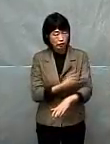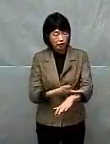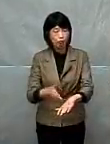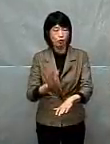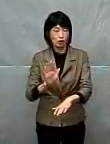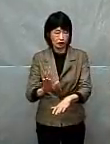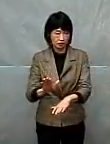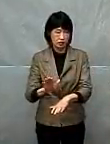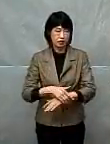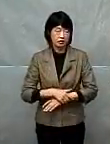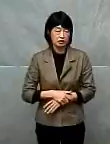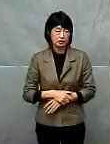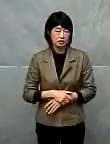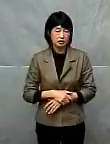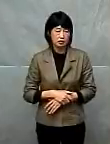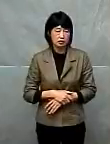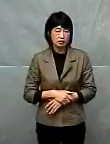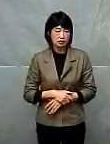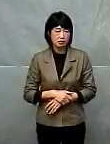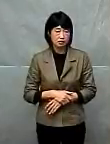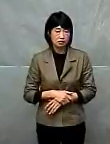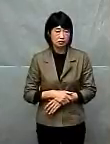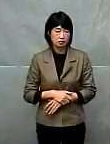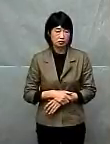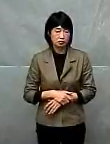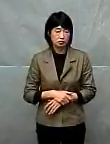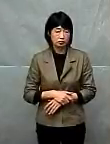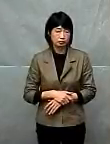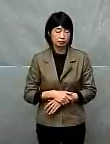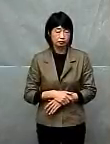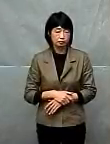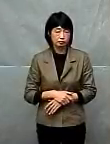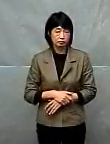。そういうところでありますので、やはり、